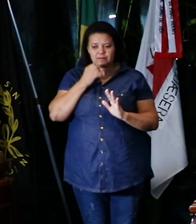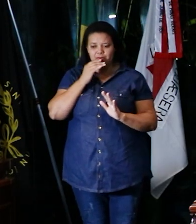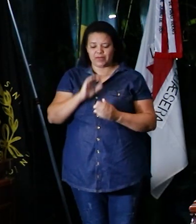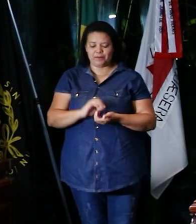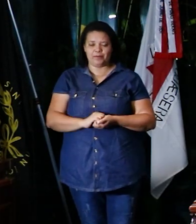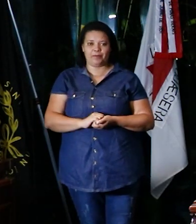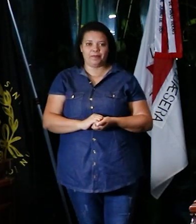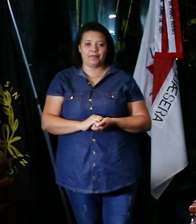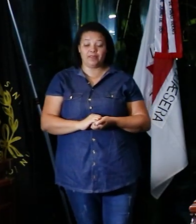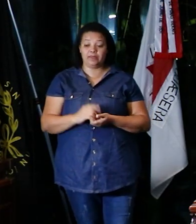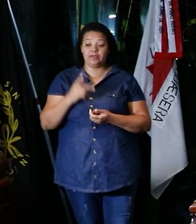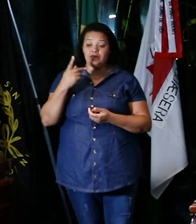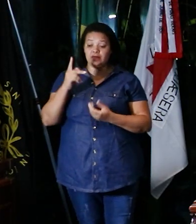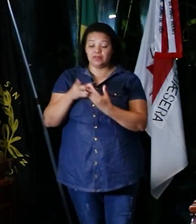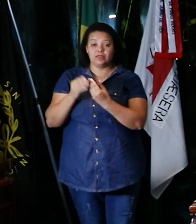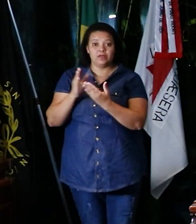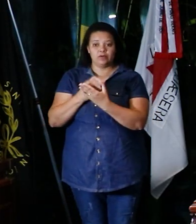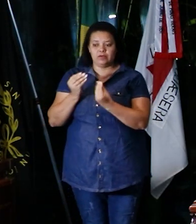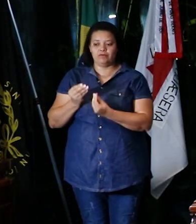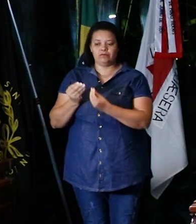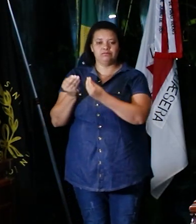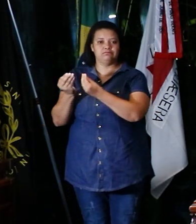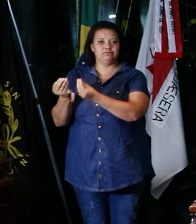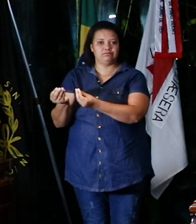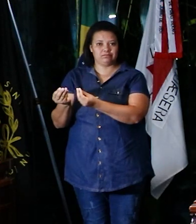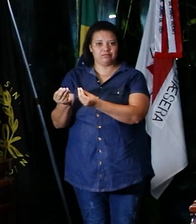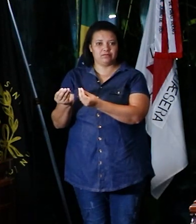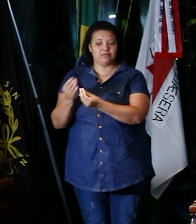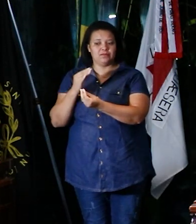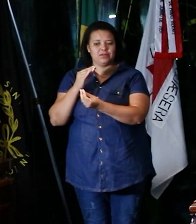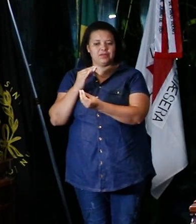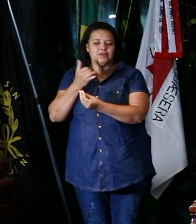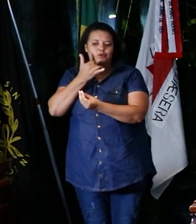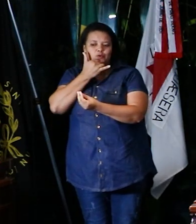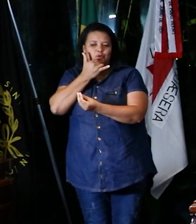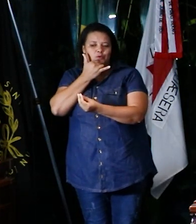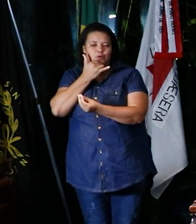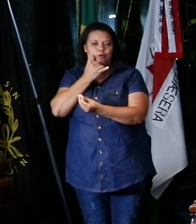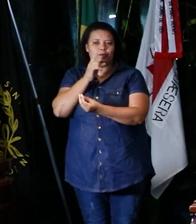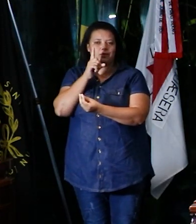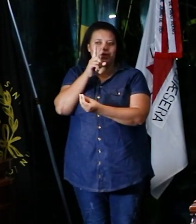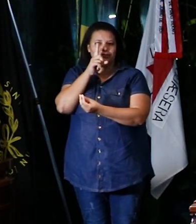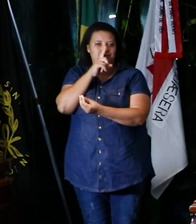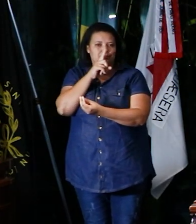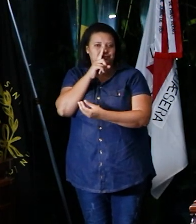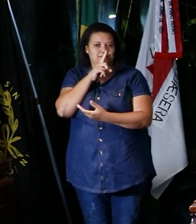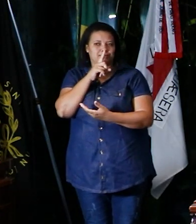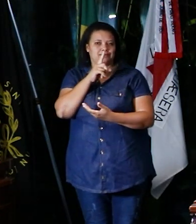aqui está o seu volume. Não repara nos defeitos.